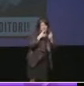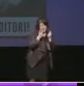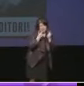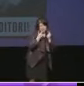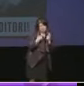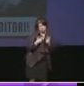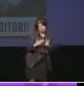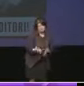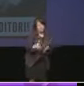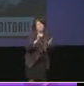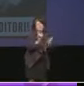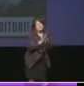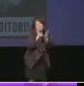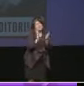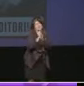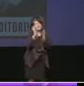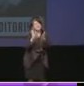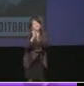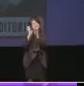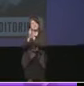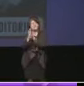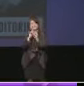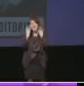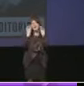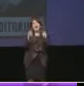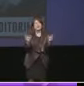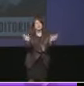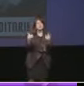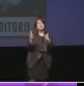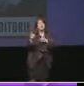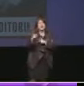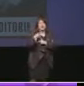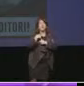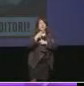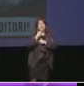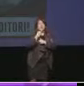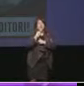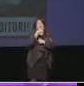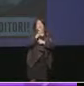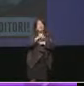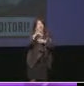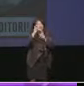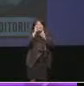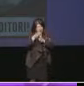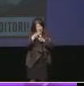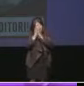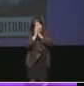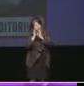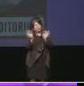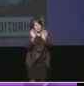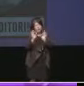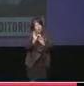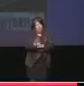Salone per chi come dire potrà permetterselo a proposito di insonnia e di capacità di reggere l'alcol